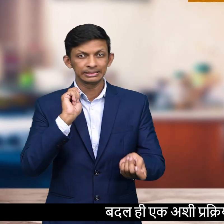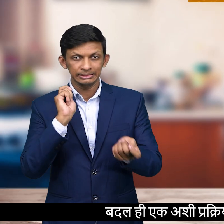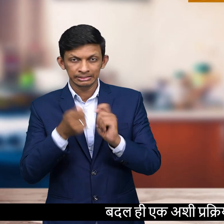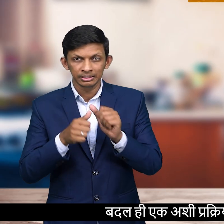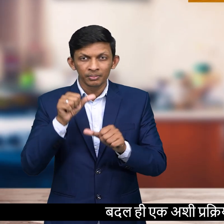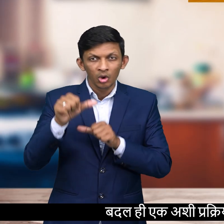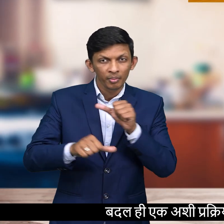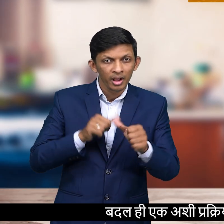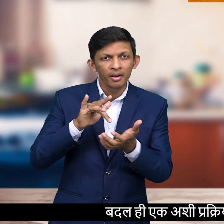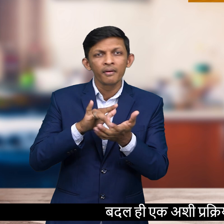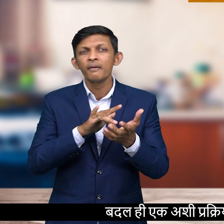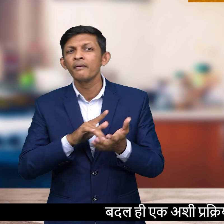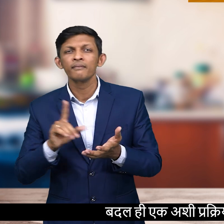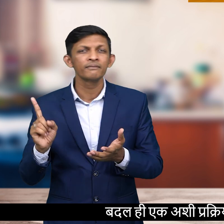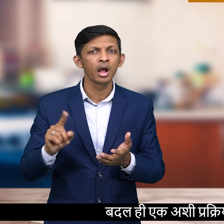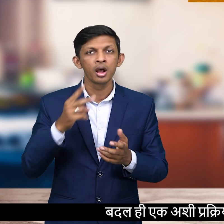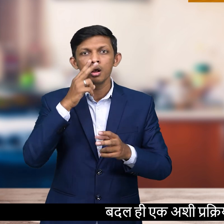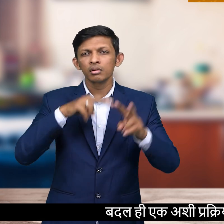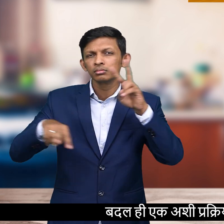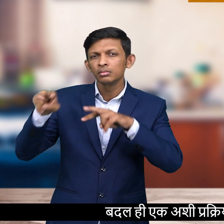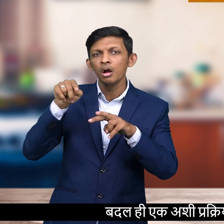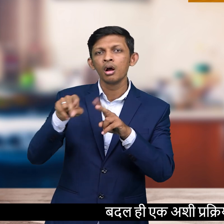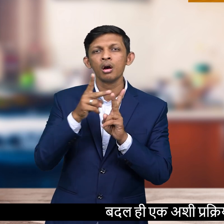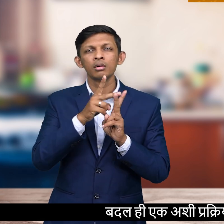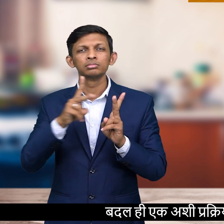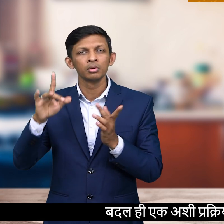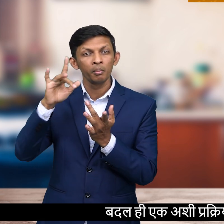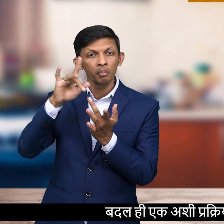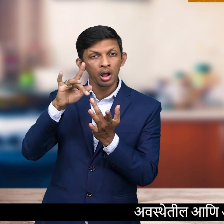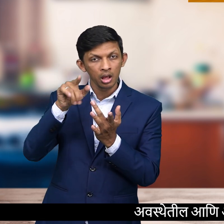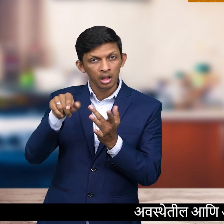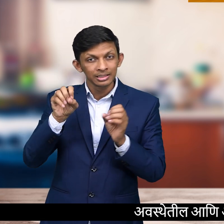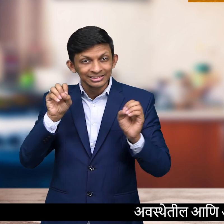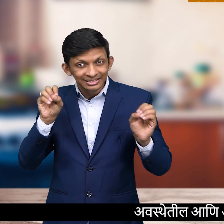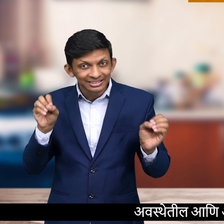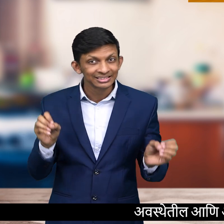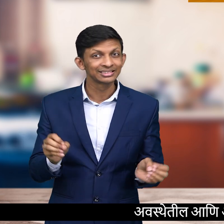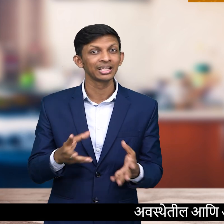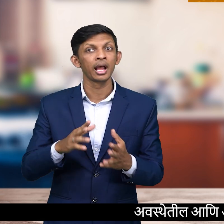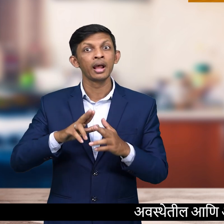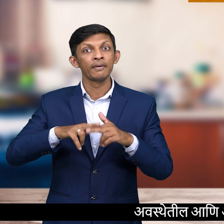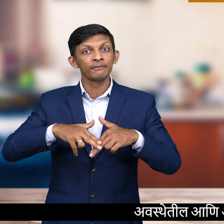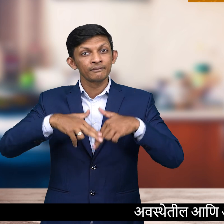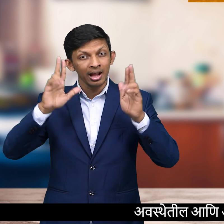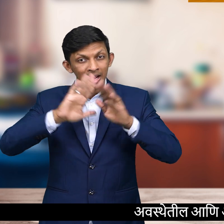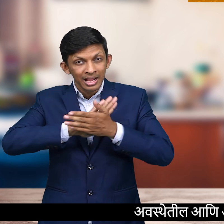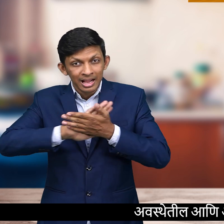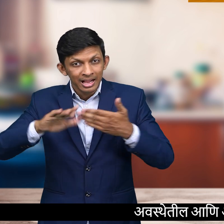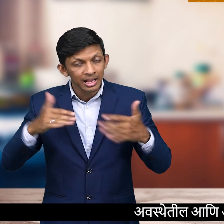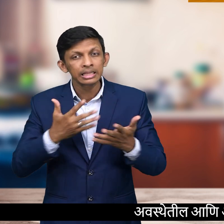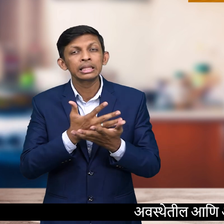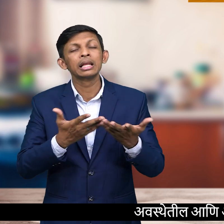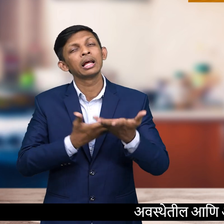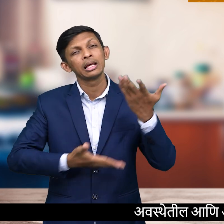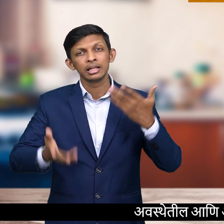बदल ही एक अशी प्रक्रिया आहे जिथे आपण पदार्थाच्या सुरुवातीच्या अवस्थेतील आणि अंतिम